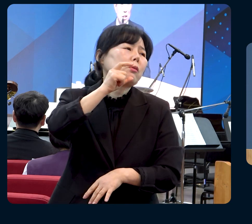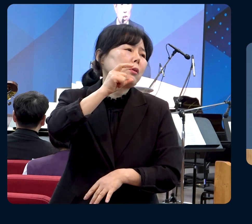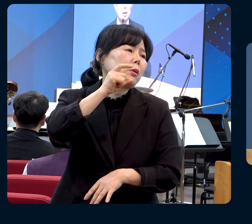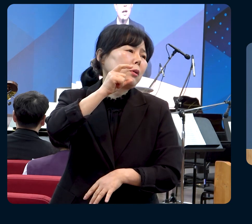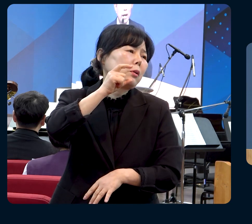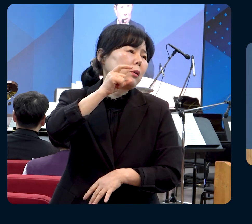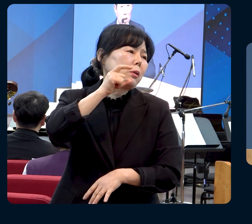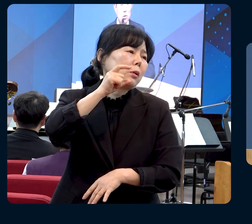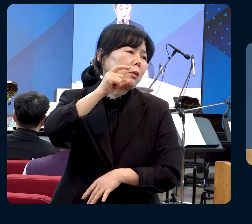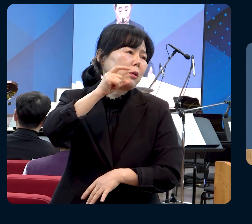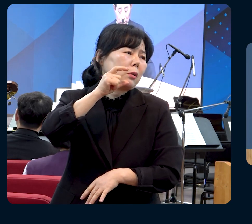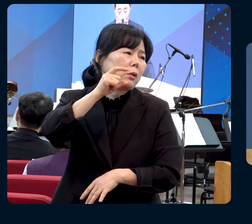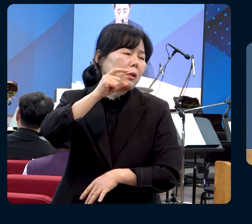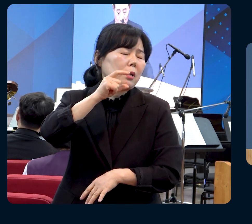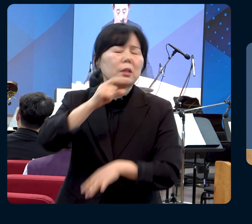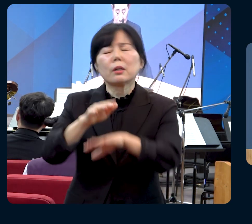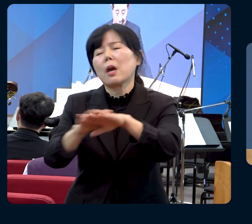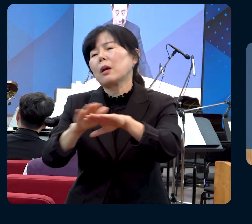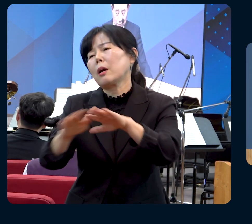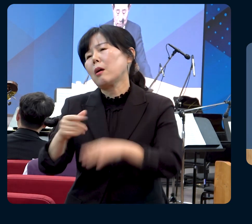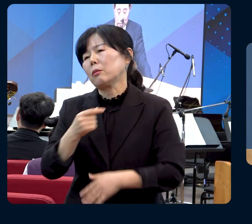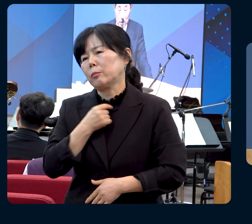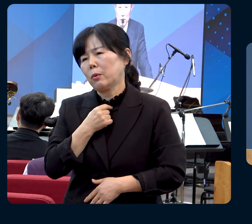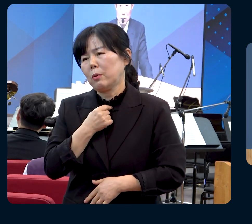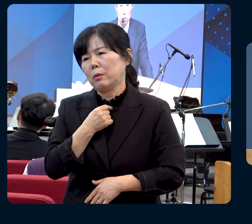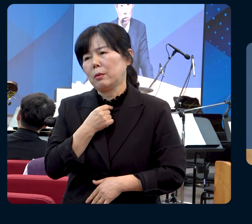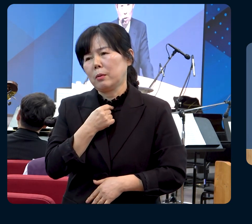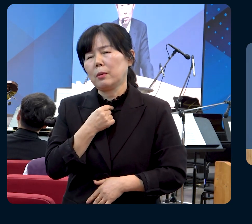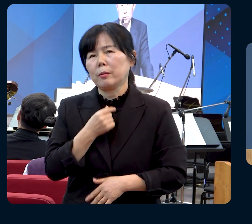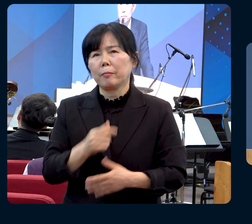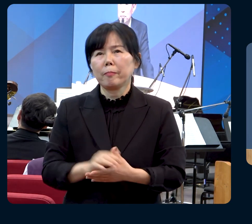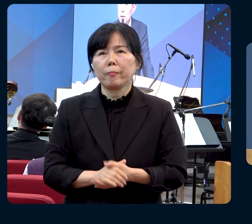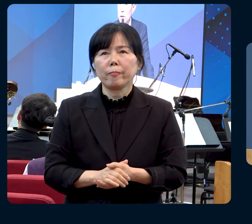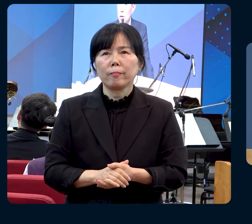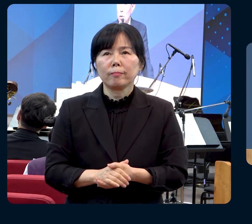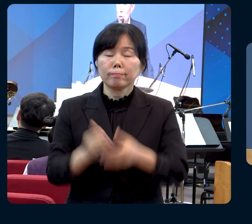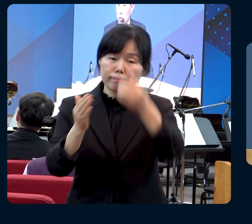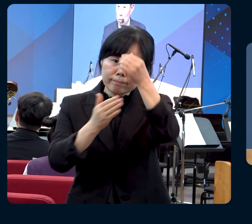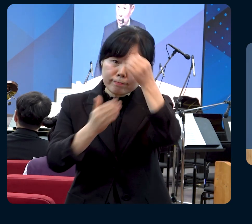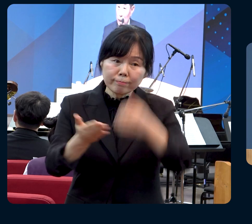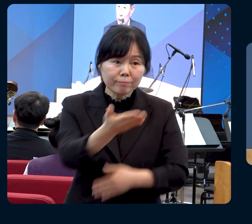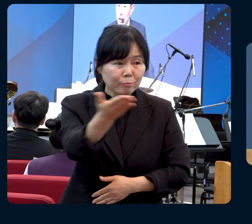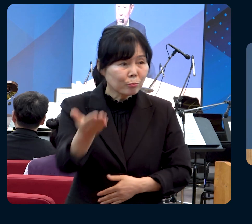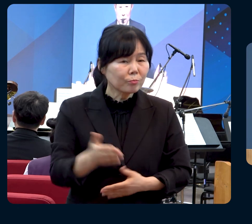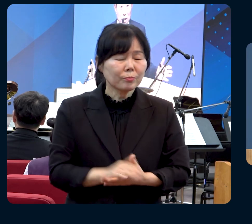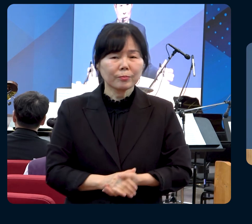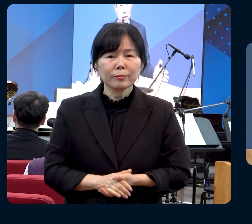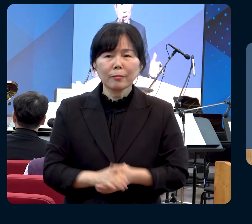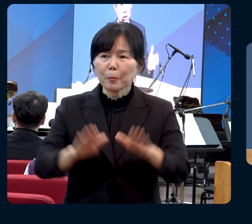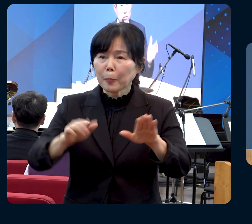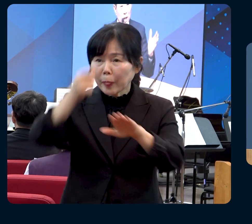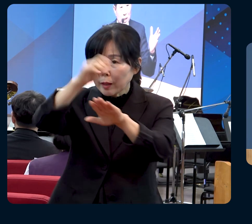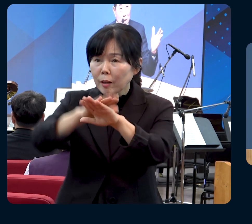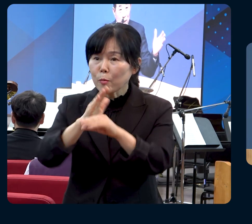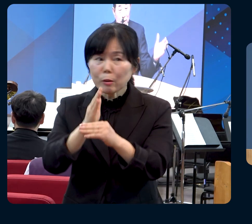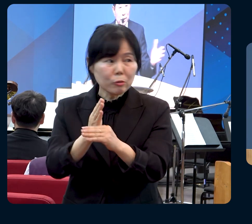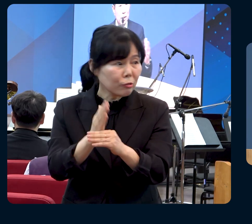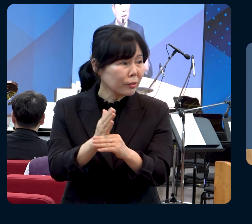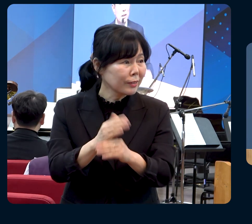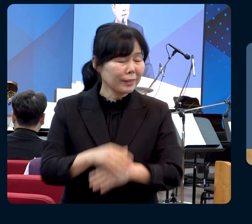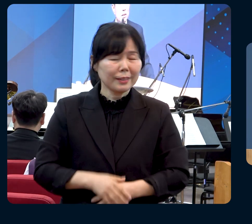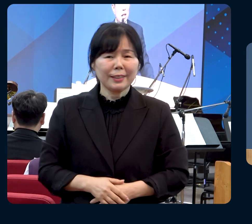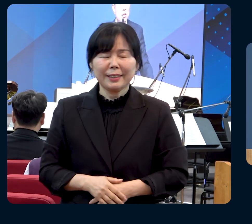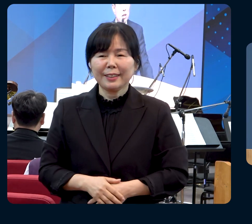그 갈증을 해결하고 싶어하는 것이죠. 성도 여러분, 오늘 우리가 이렇게 예배드리는데 우리의